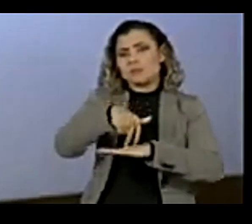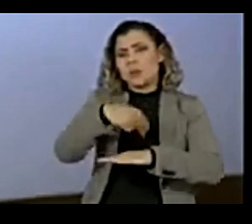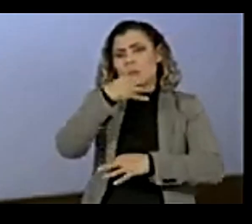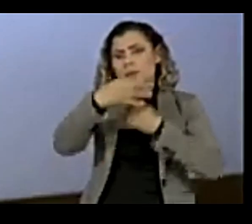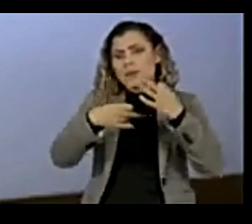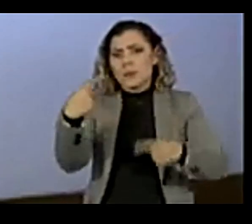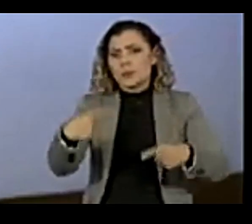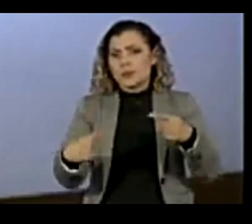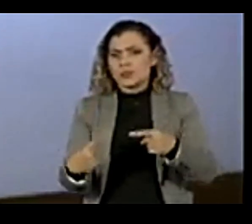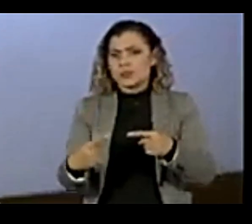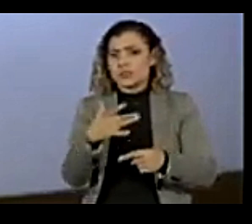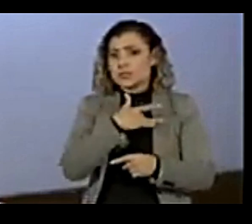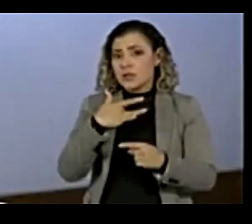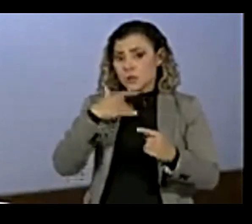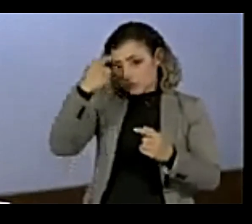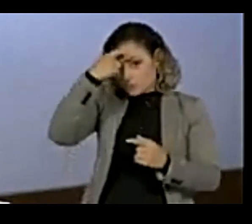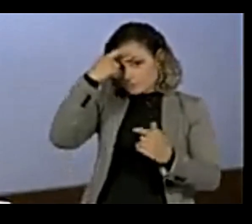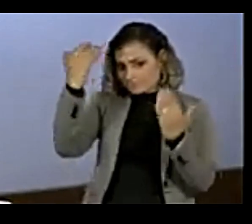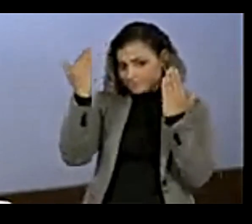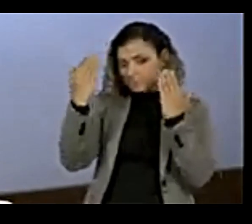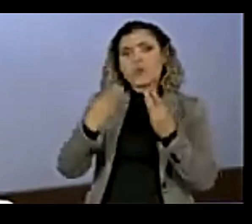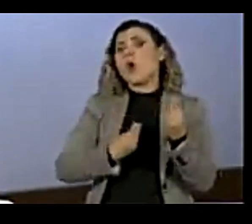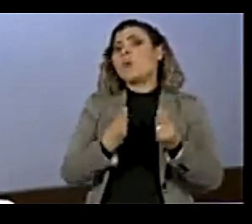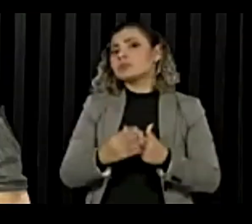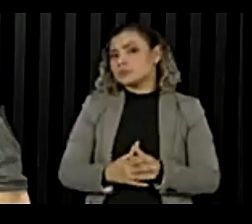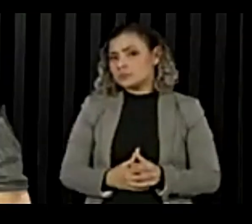político na tua saúde mental?